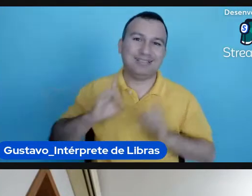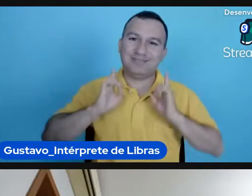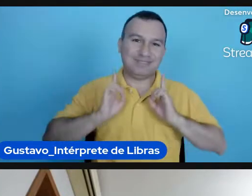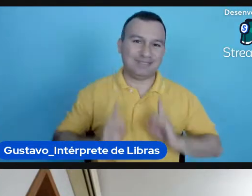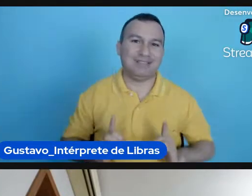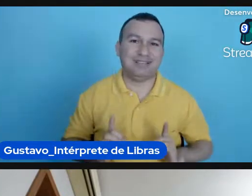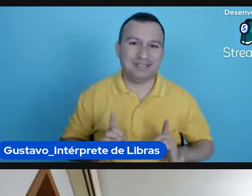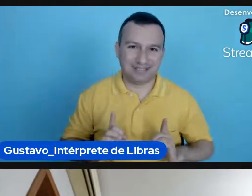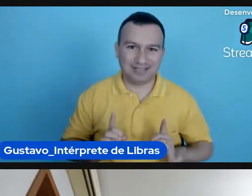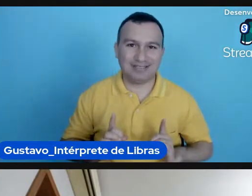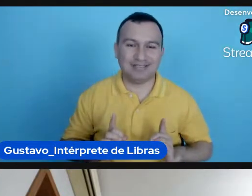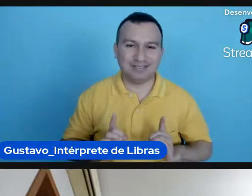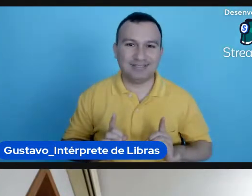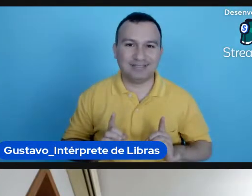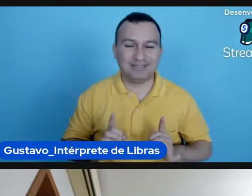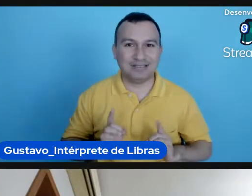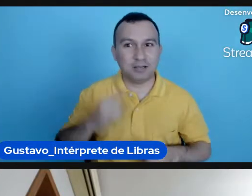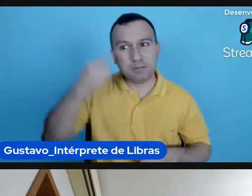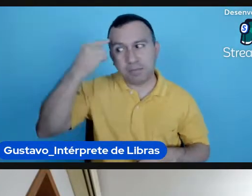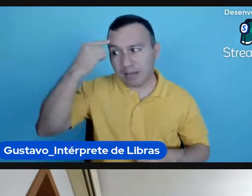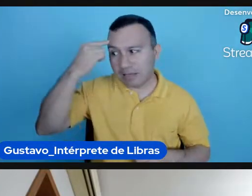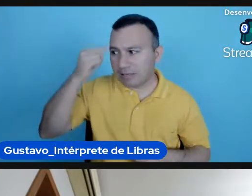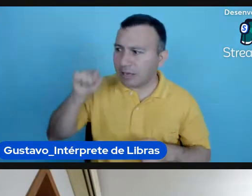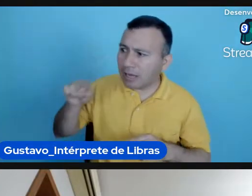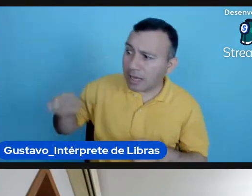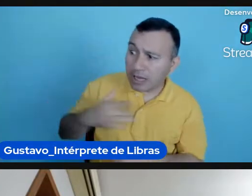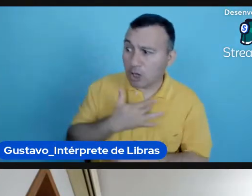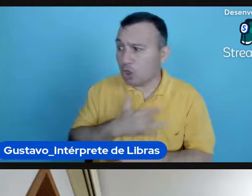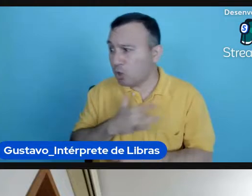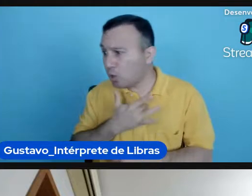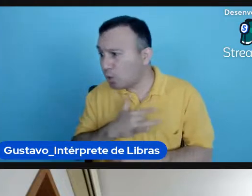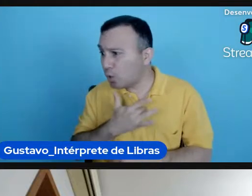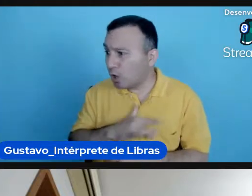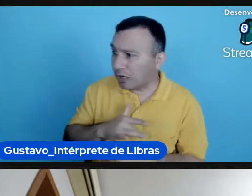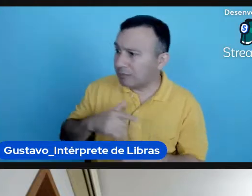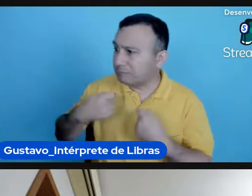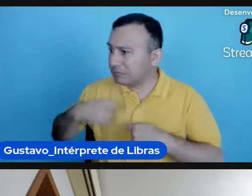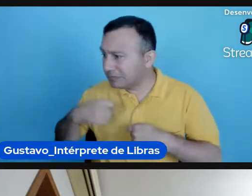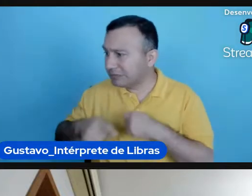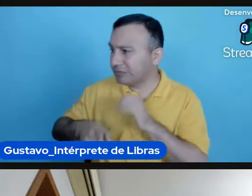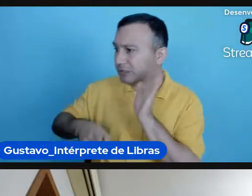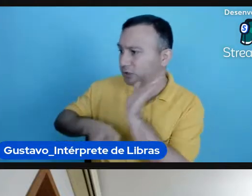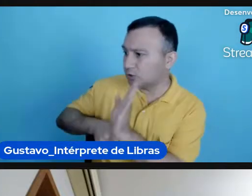mal, coitadinho, mal precisa de ajuda, enfim, por aí vai.